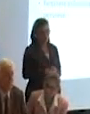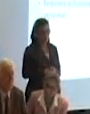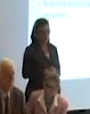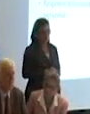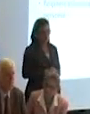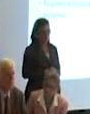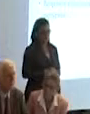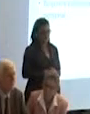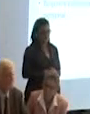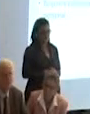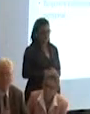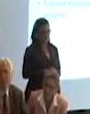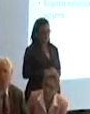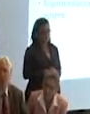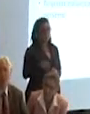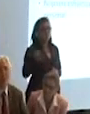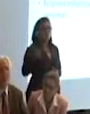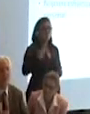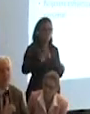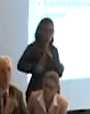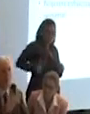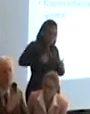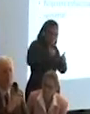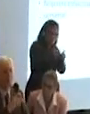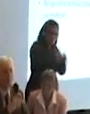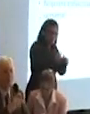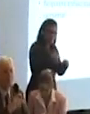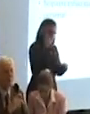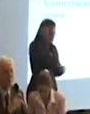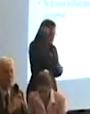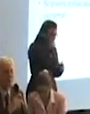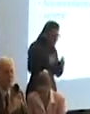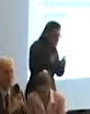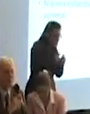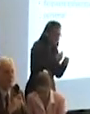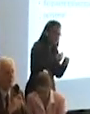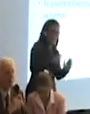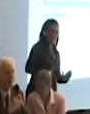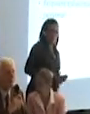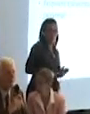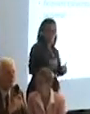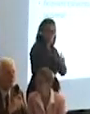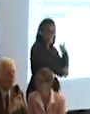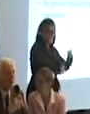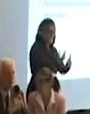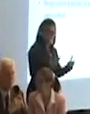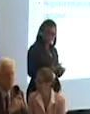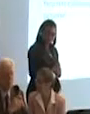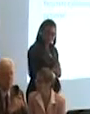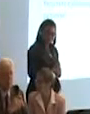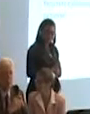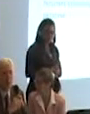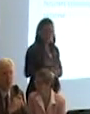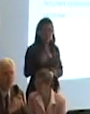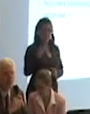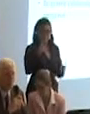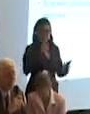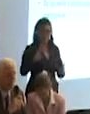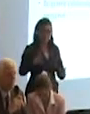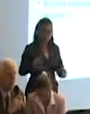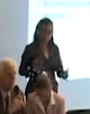¿Se realiza un seguimiento a los profesores para mejorar el proceso de inclusión? El problema es que en la